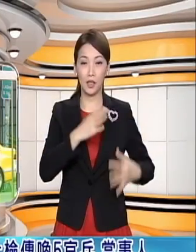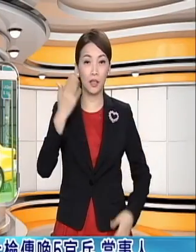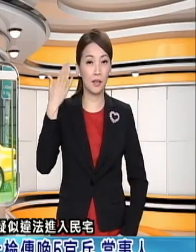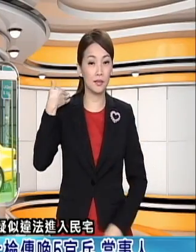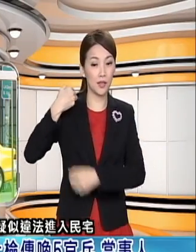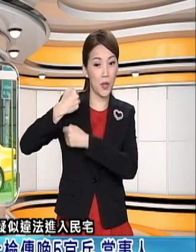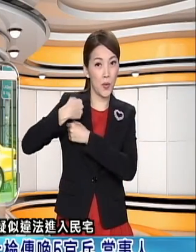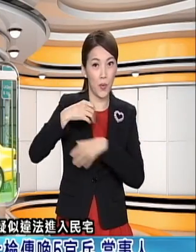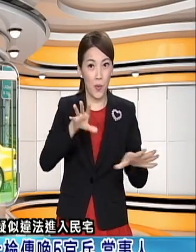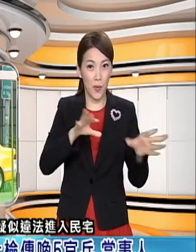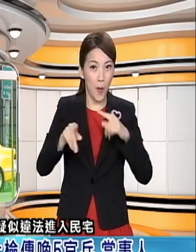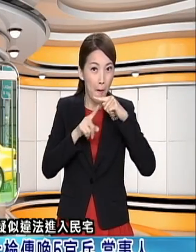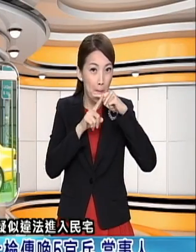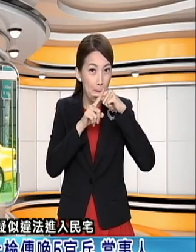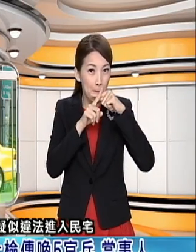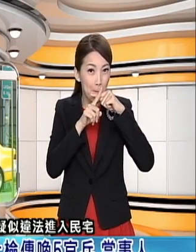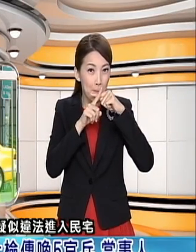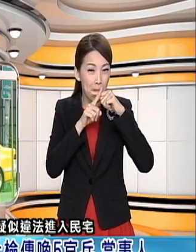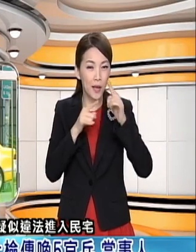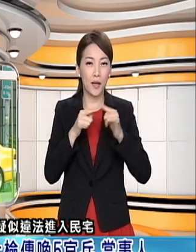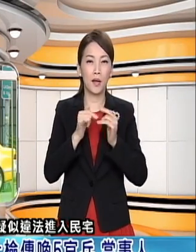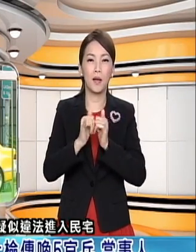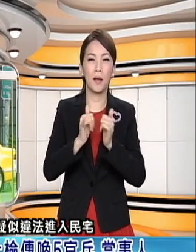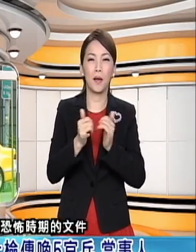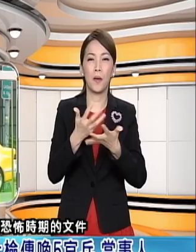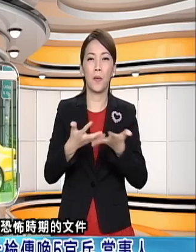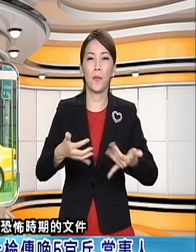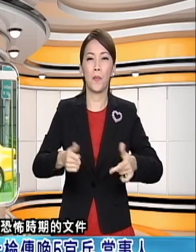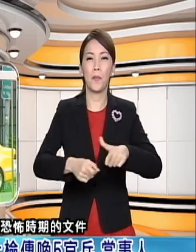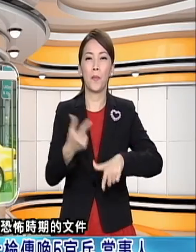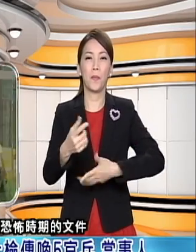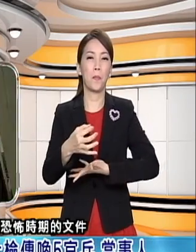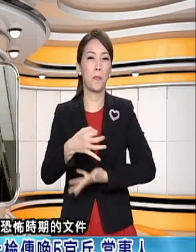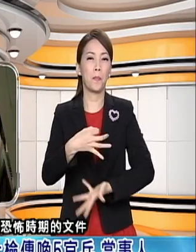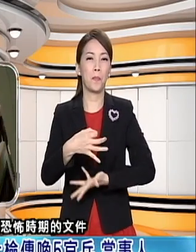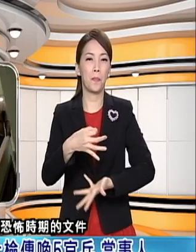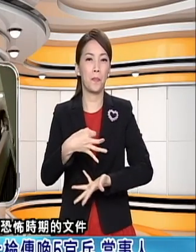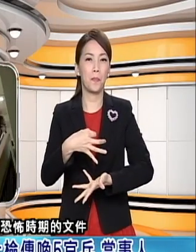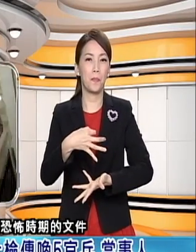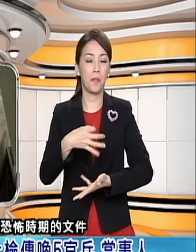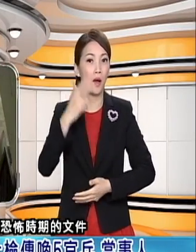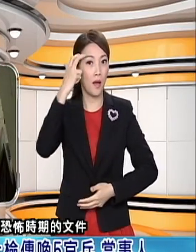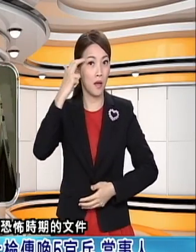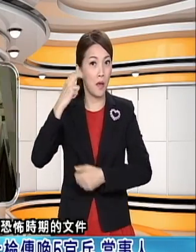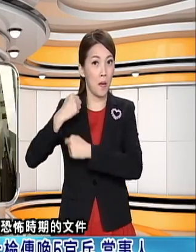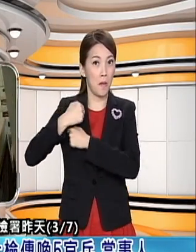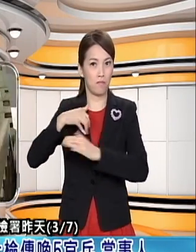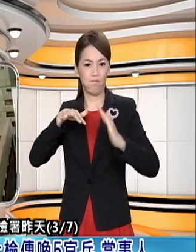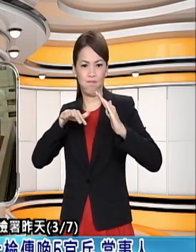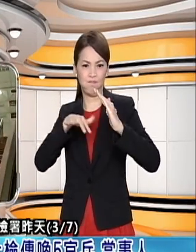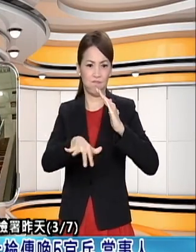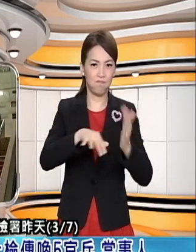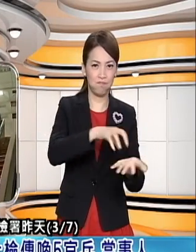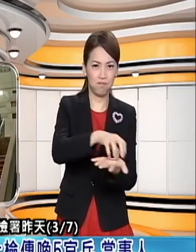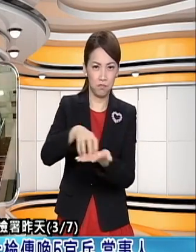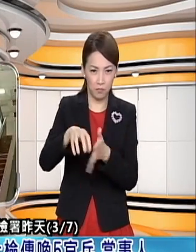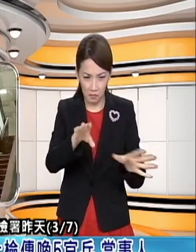针对宪兵疑似违法进入民宅，搜索白色恐怖时期的文件。台北地检署昨